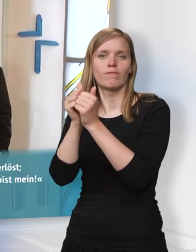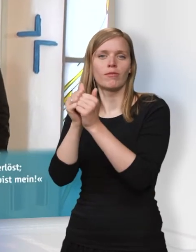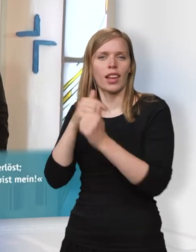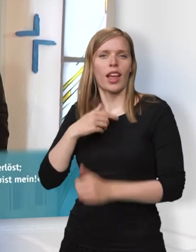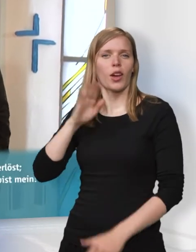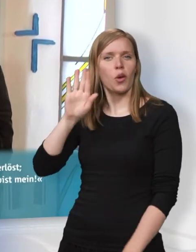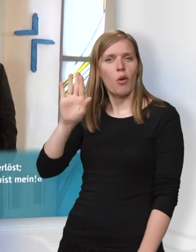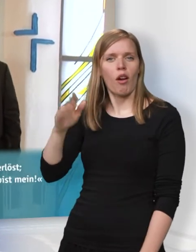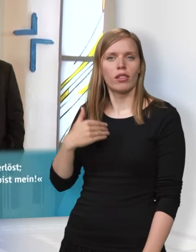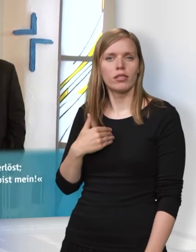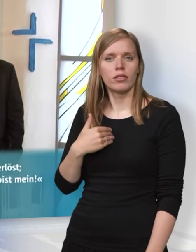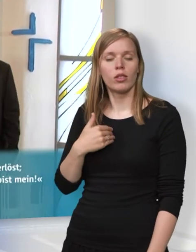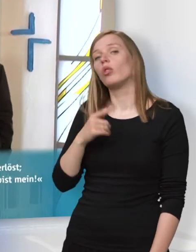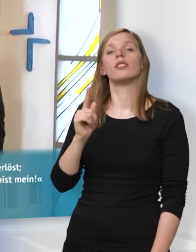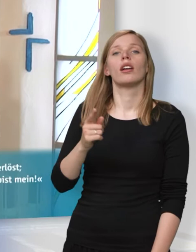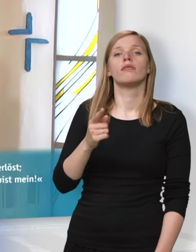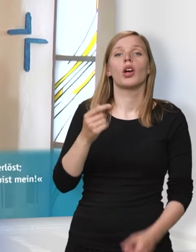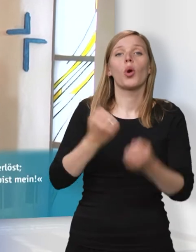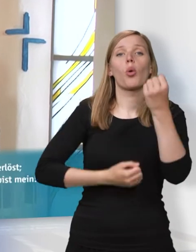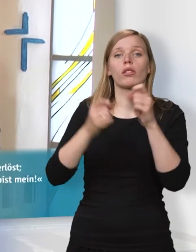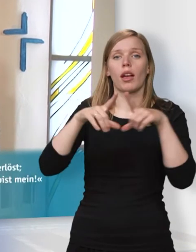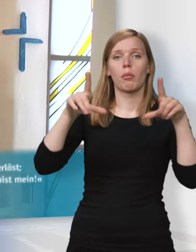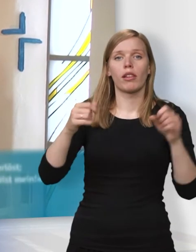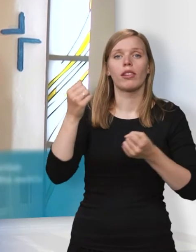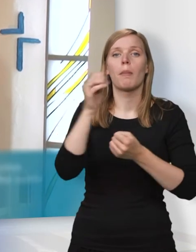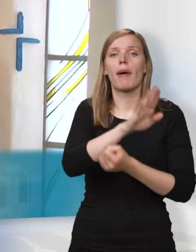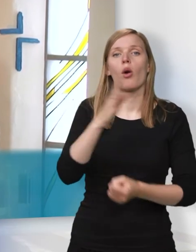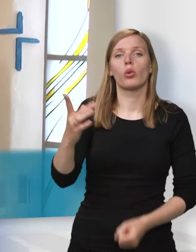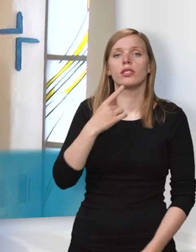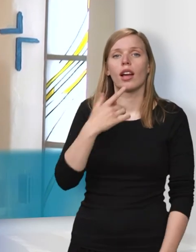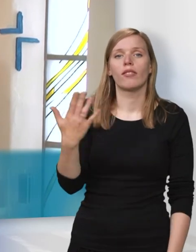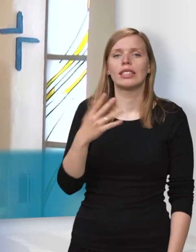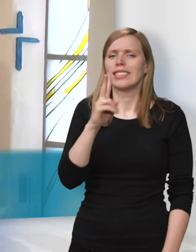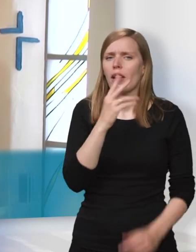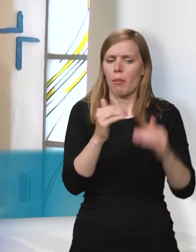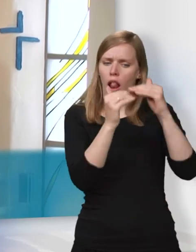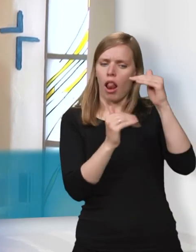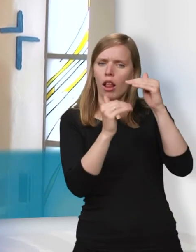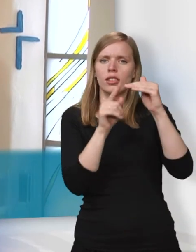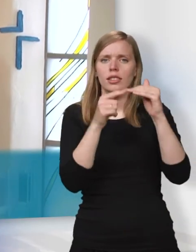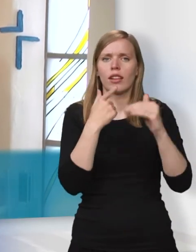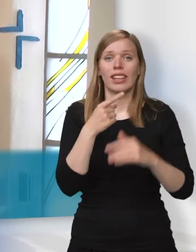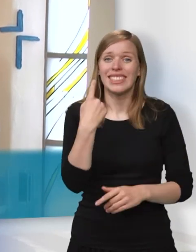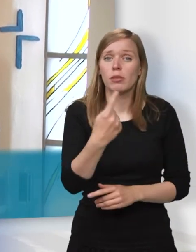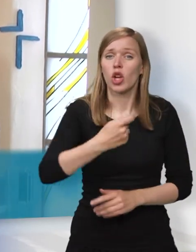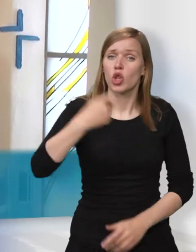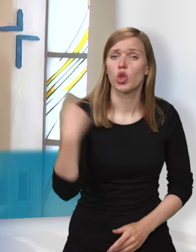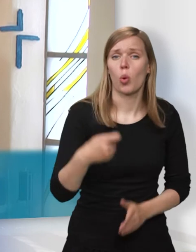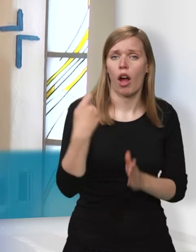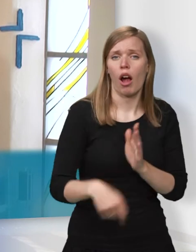Dann lasse ich Paulus zu Wort kommen im Brief an die Korinther. Zweimal kurz hintereinander schreibt er, ihr seid teuer